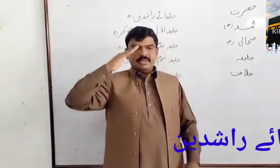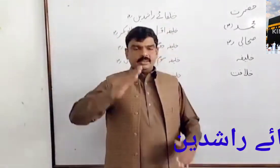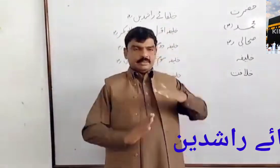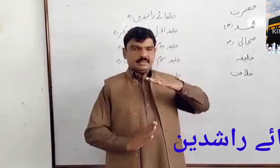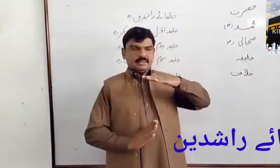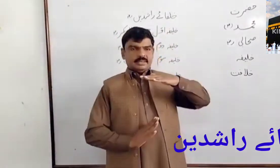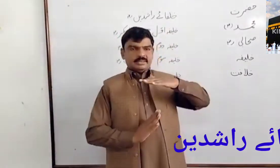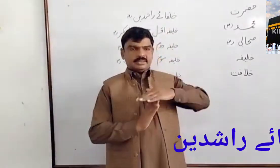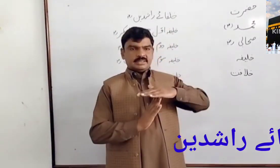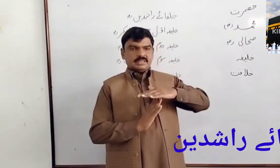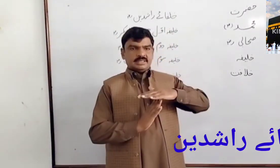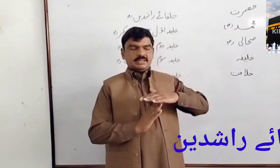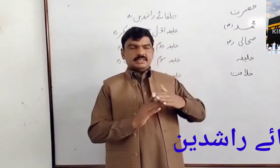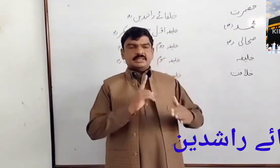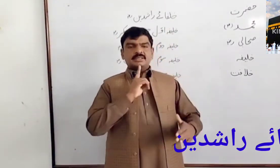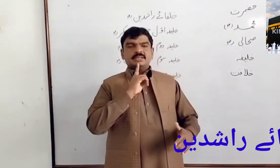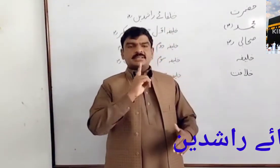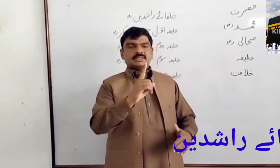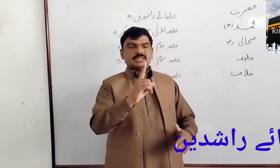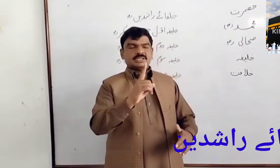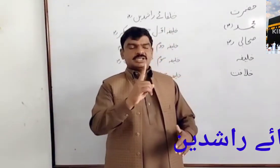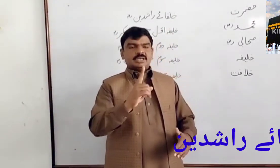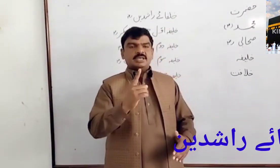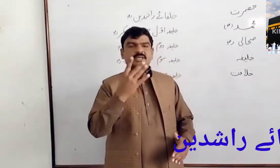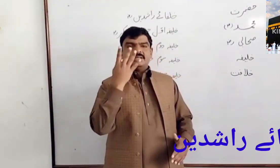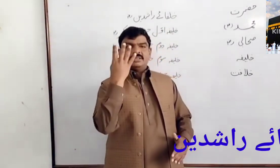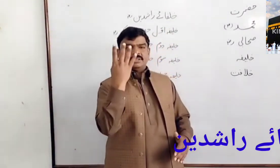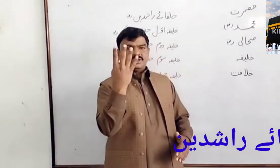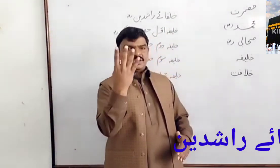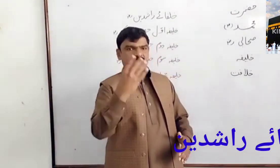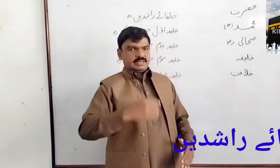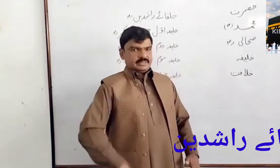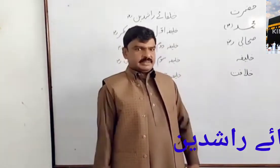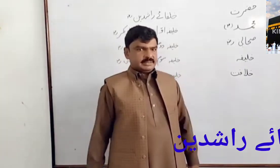इस्लामी सदर, सच्चे चार।